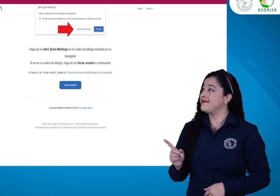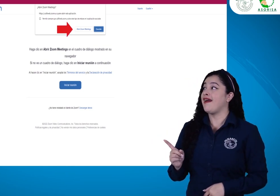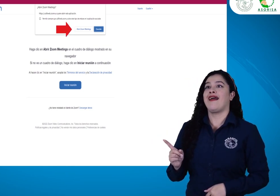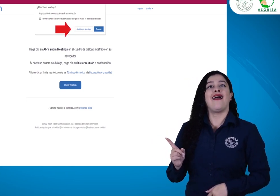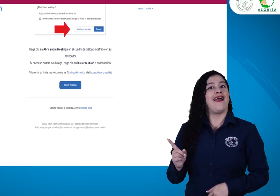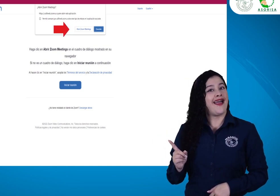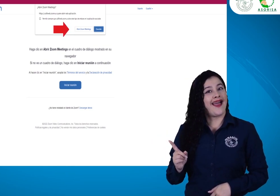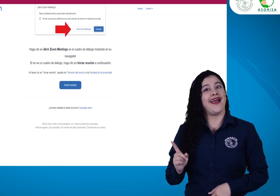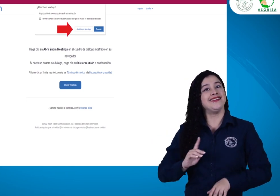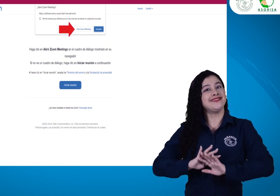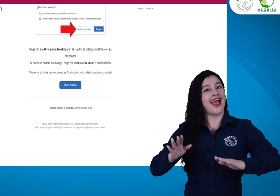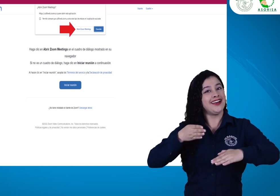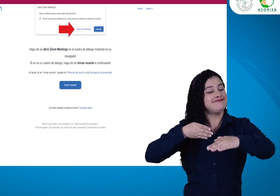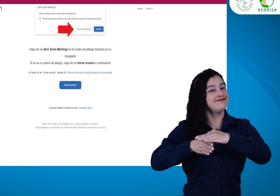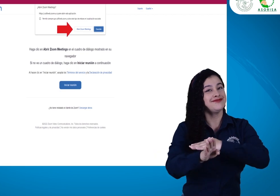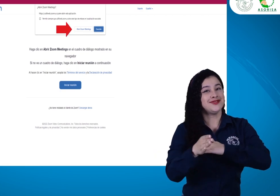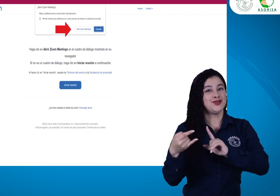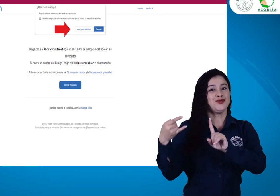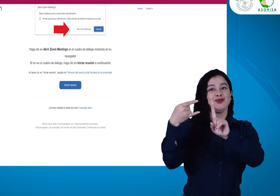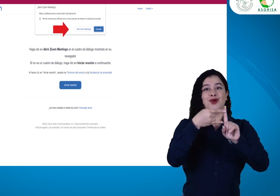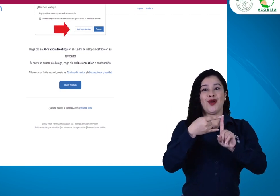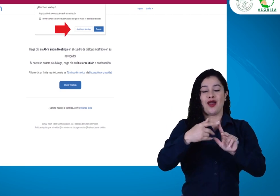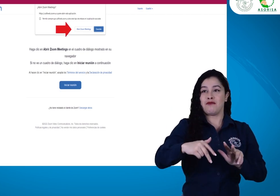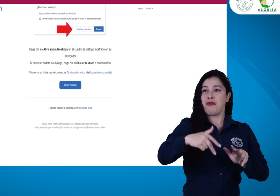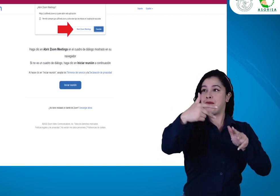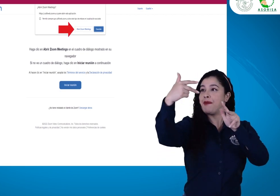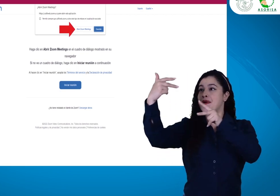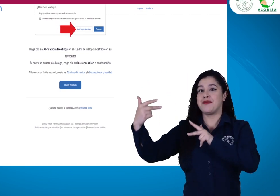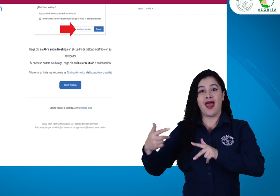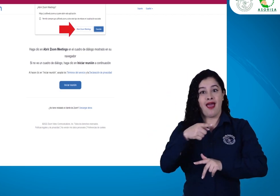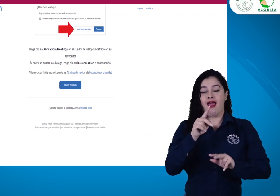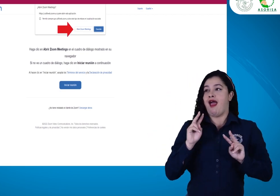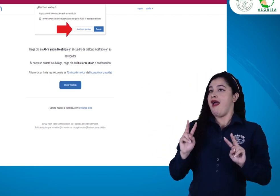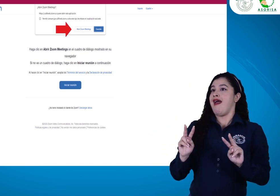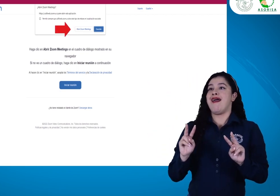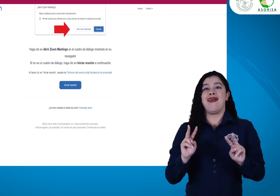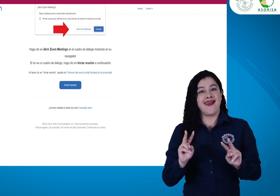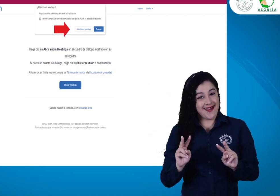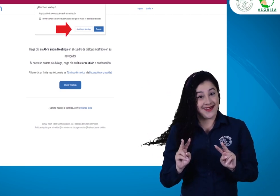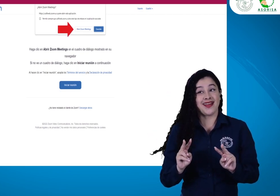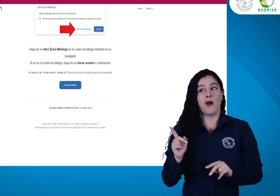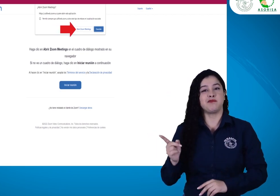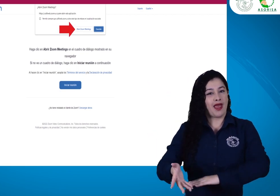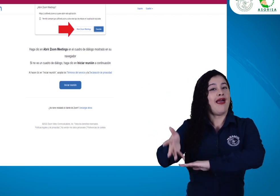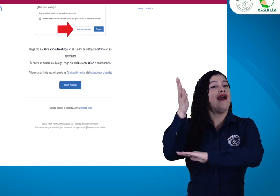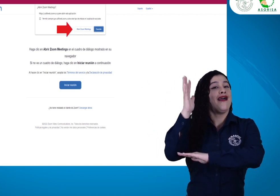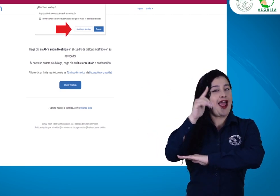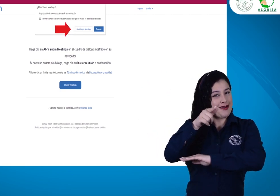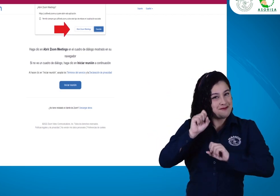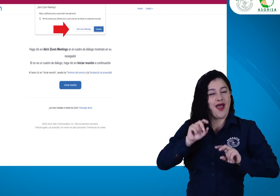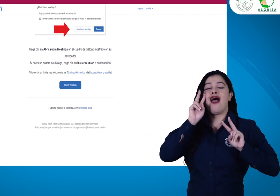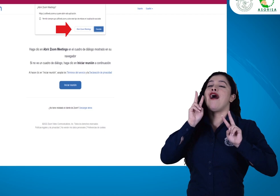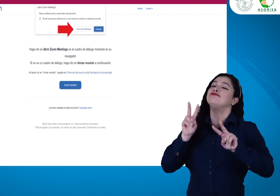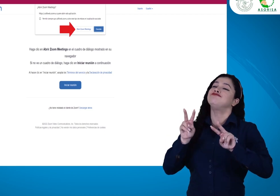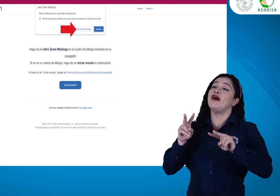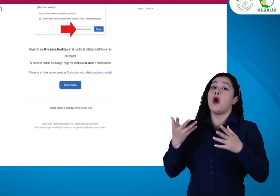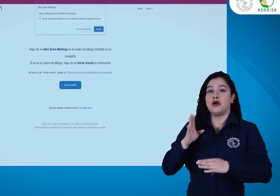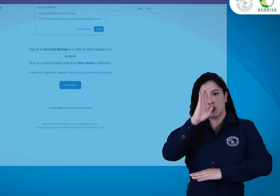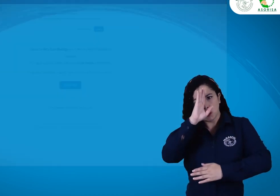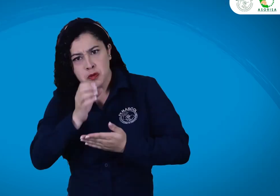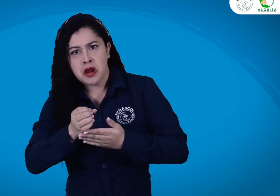mira de esta manera ingresarás al evento virtual podrás ver las conferencias